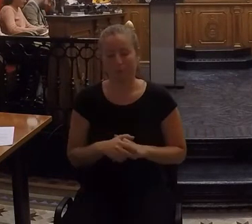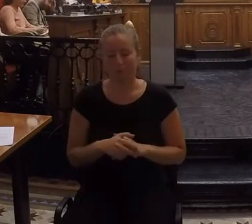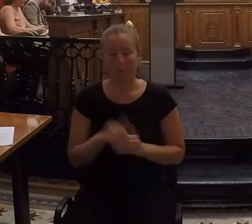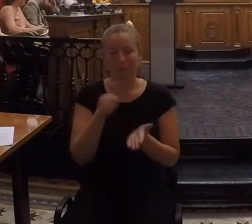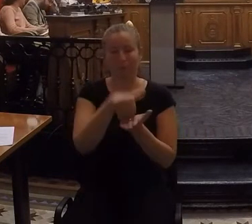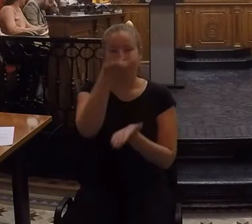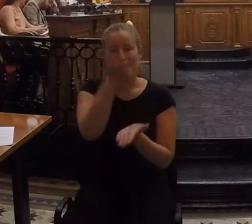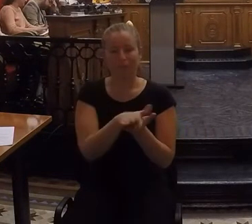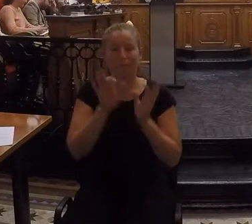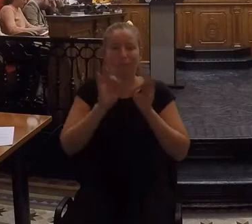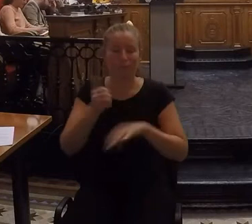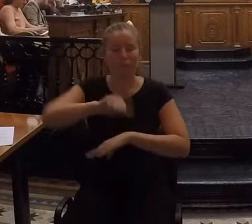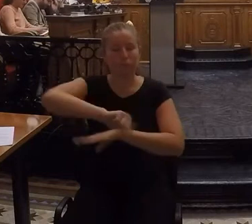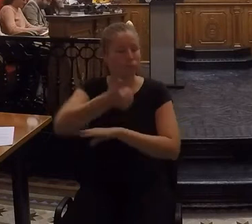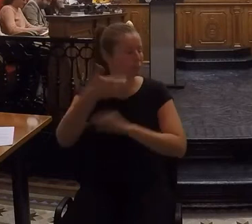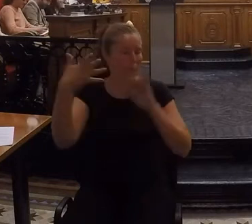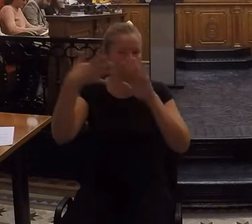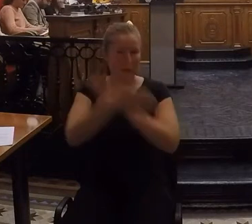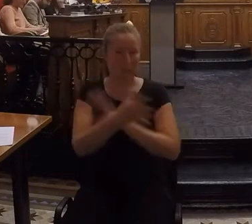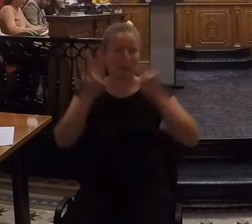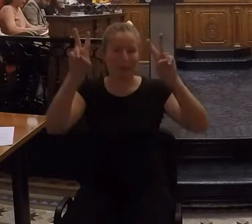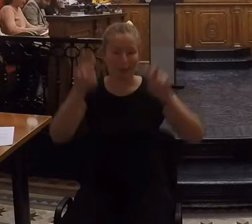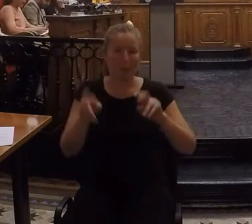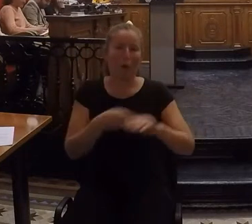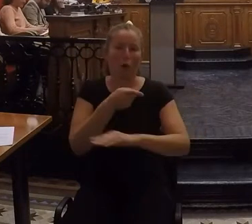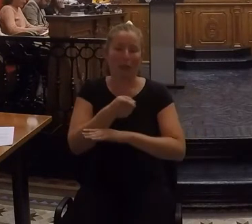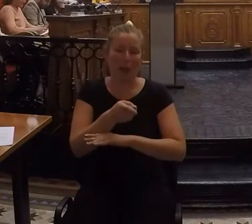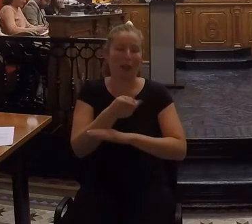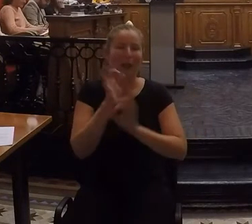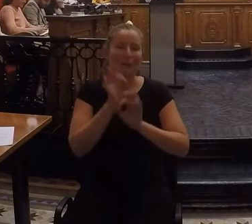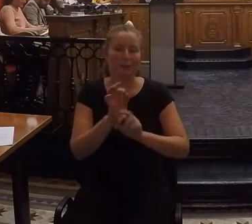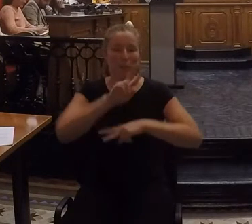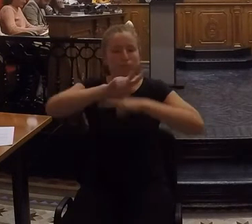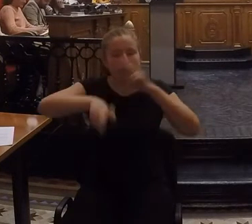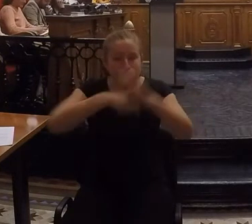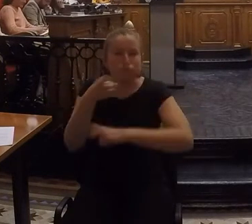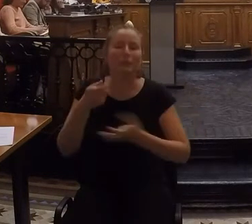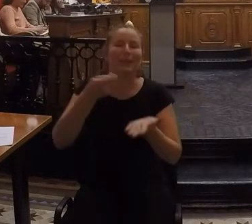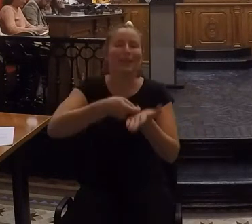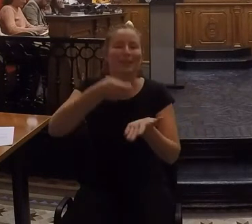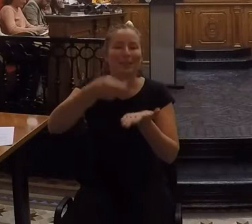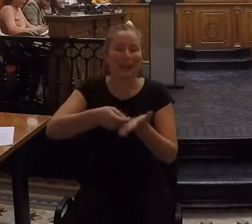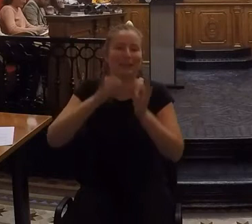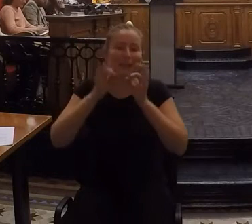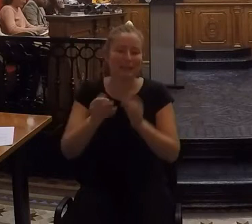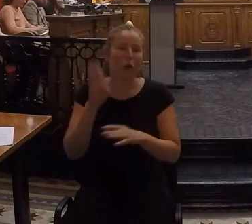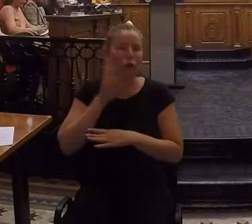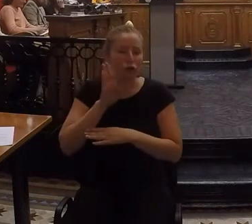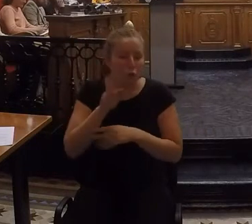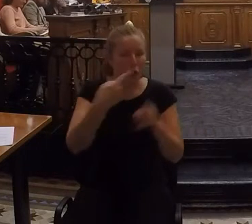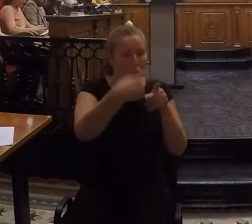Expediente de aprobación definitiva de modificación de la ordenanza fiscal reguladora de la tasa por recogida de residuos sólidos